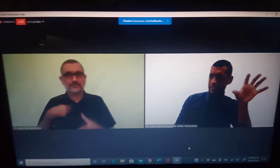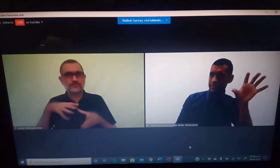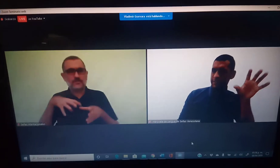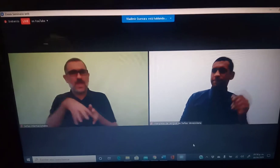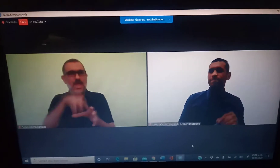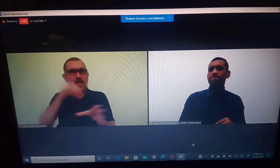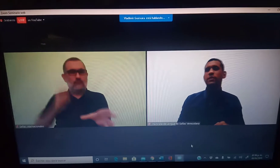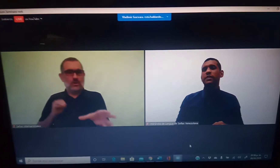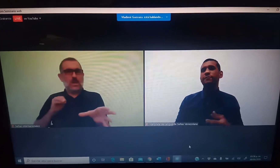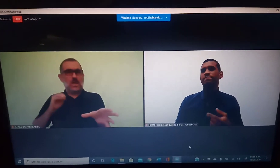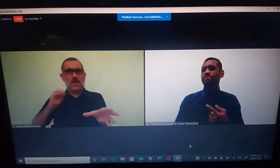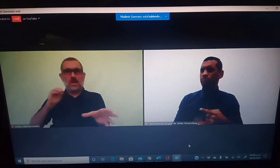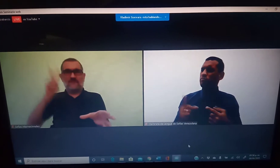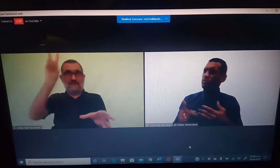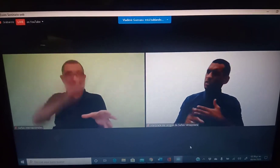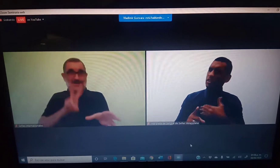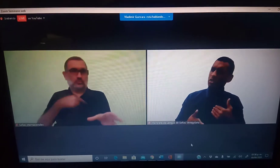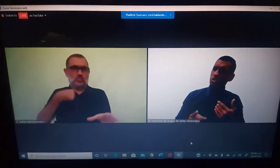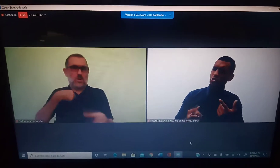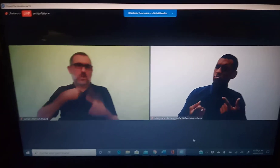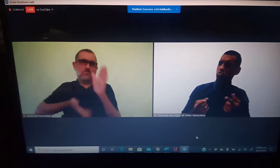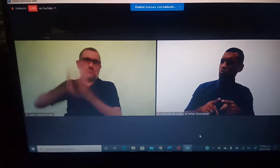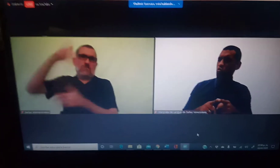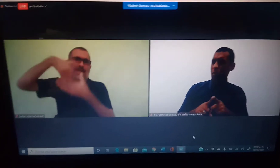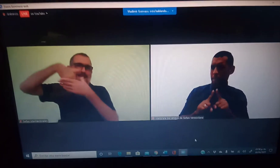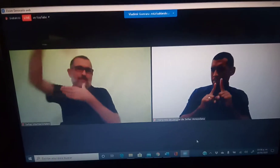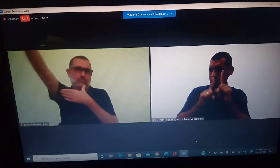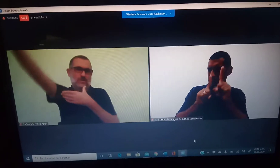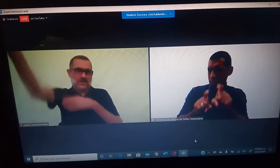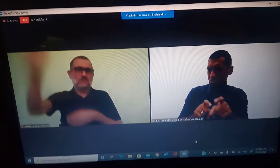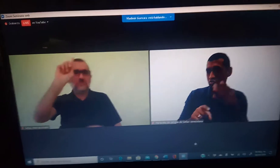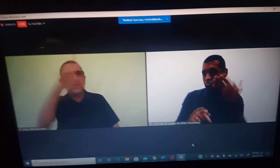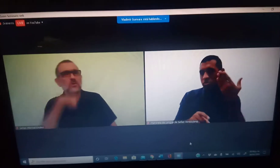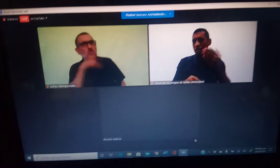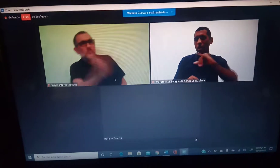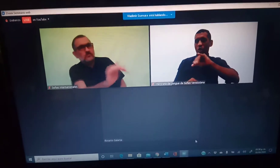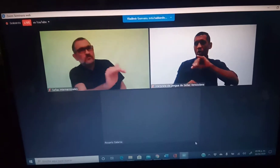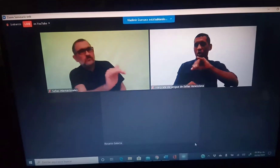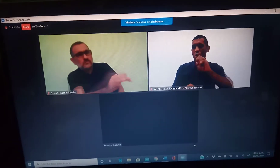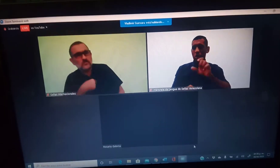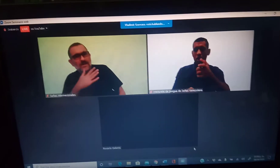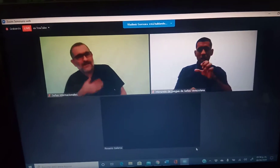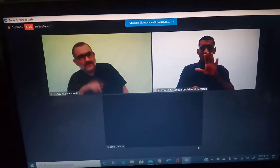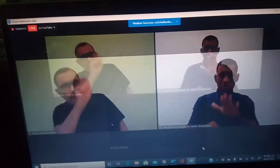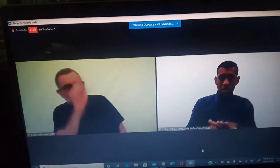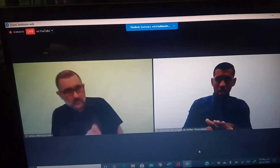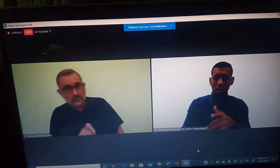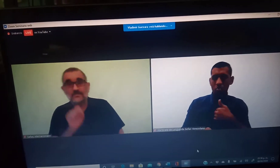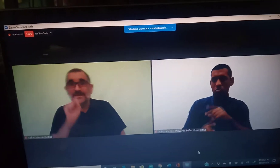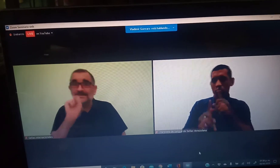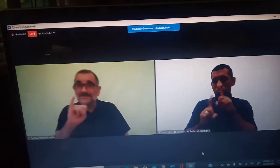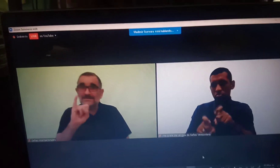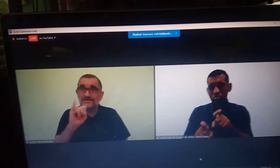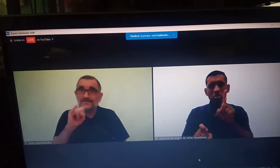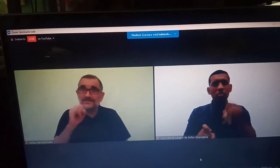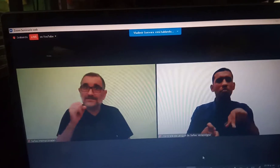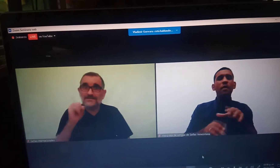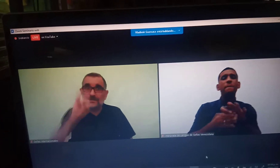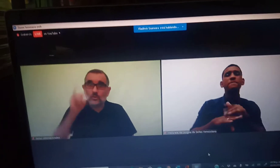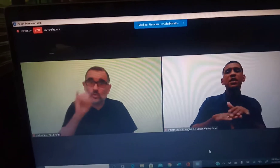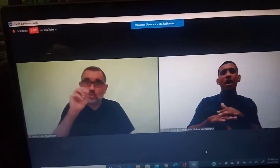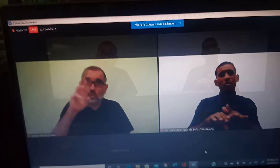hacerles como una pregunta. No sé si Jorge todavía sigue estando y quizás también para Miriam, porque